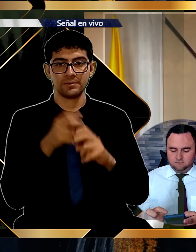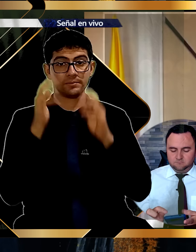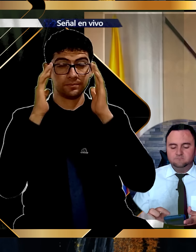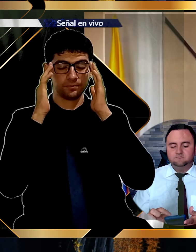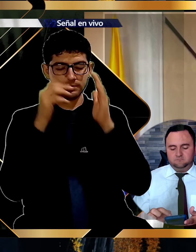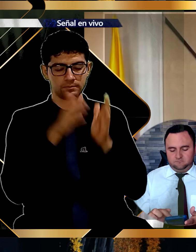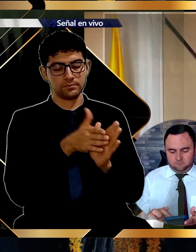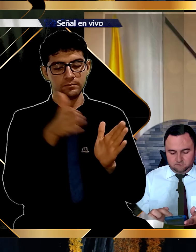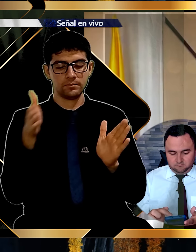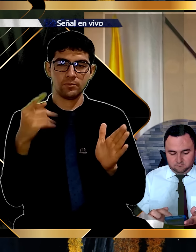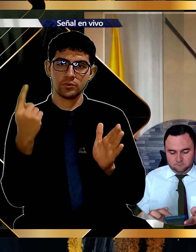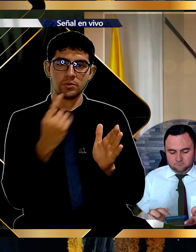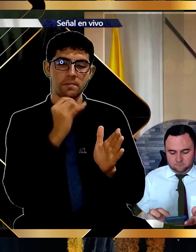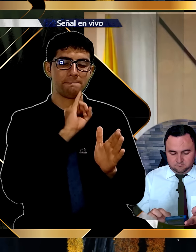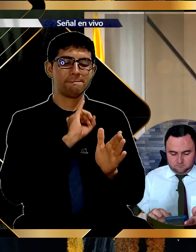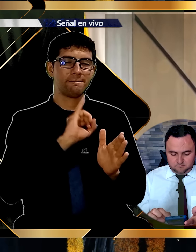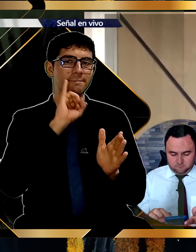después.